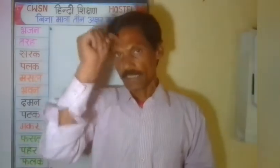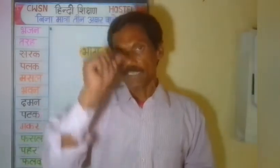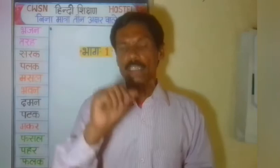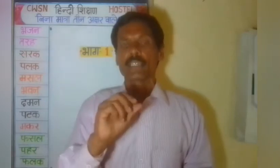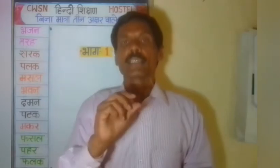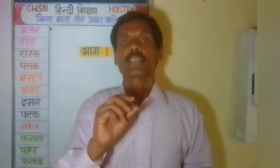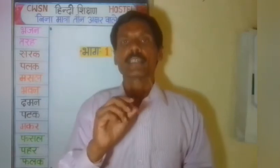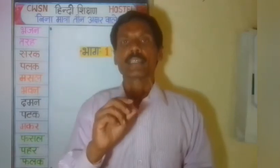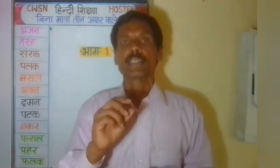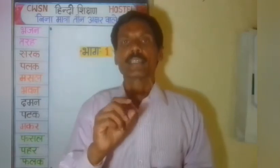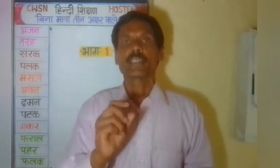हिंदी